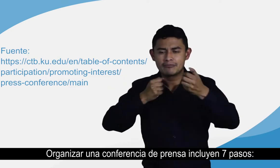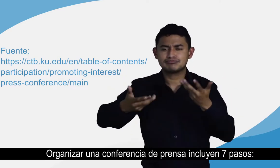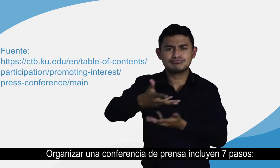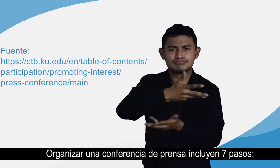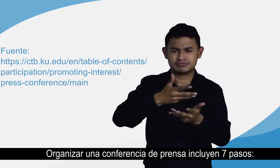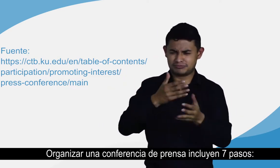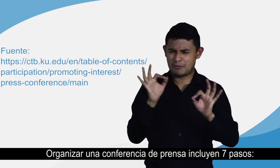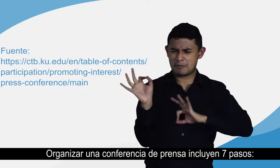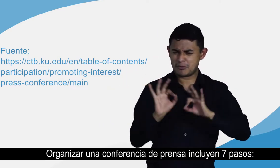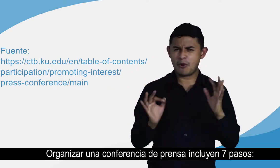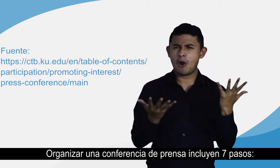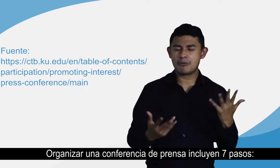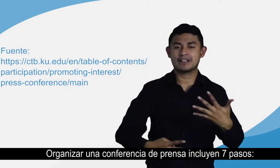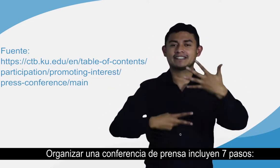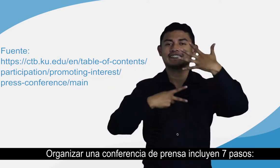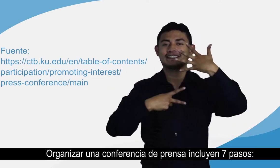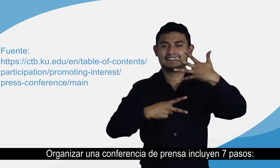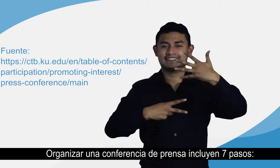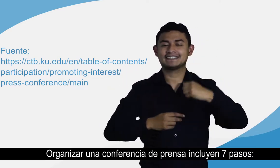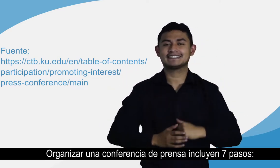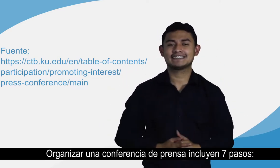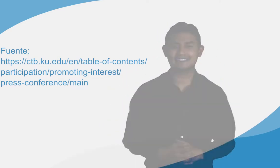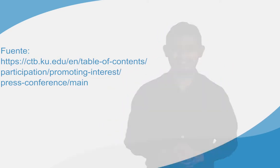Organizar una conferencia de prensa incluye 7 pasos.